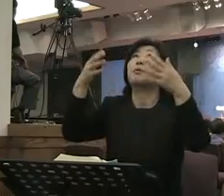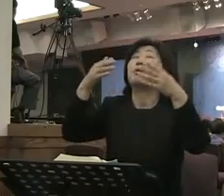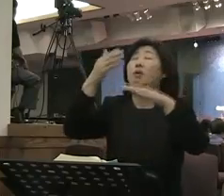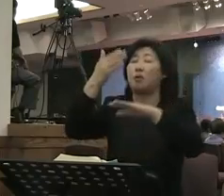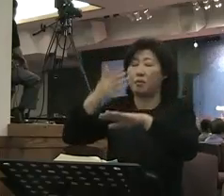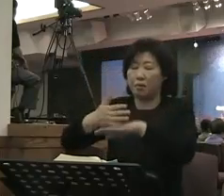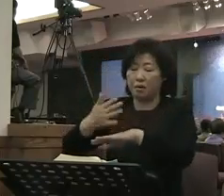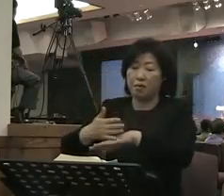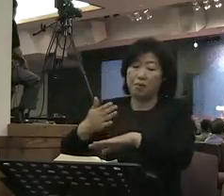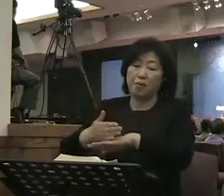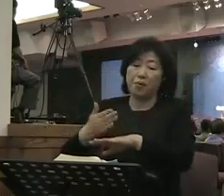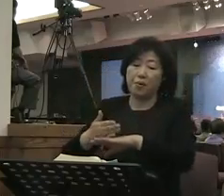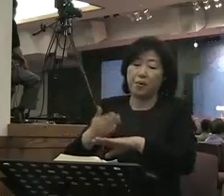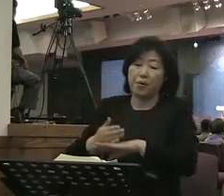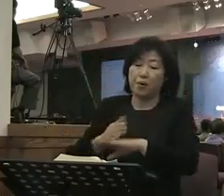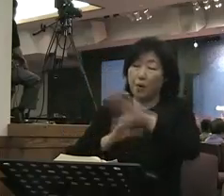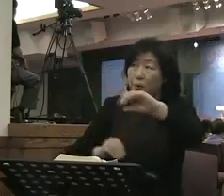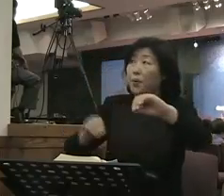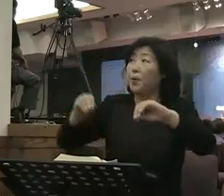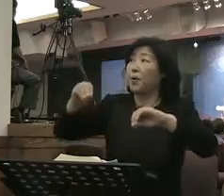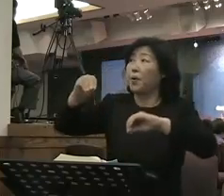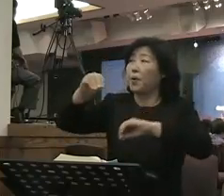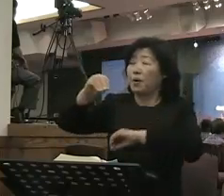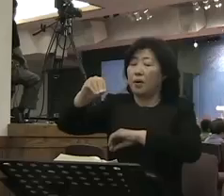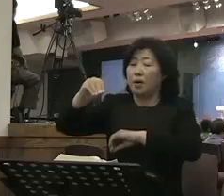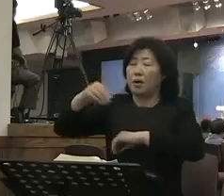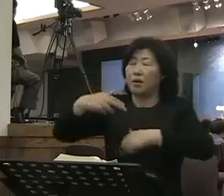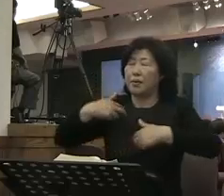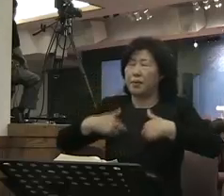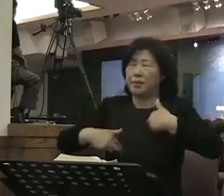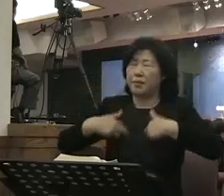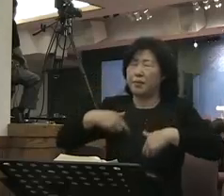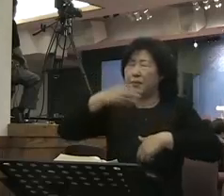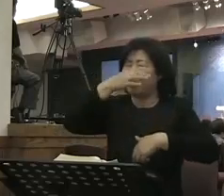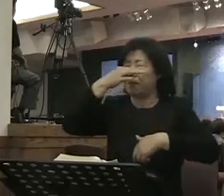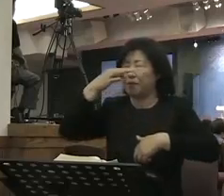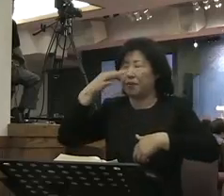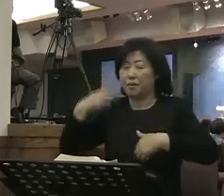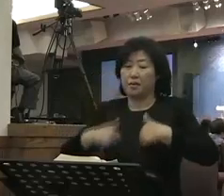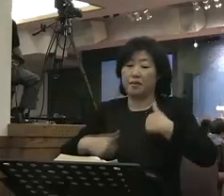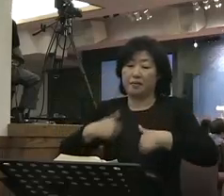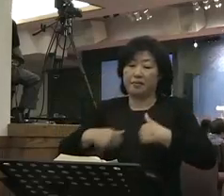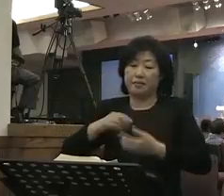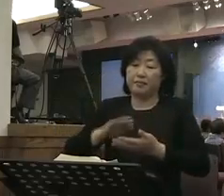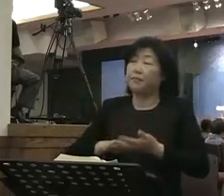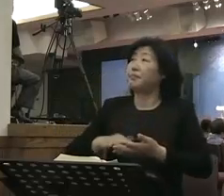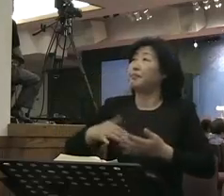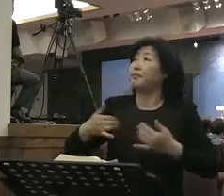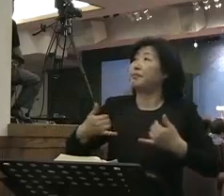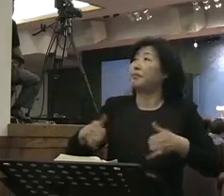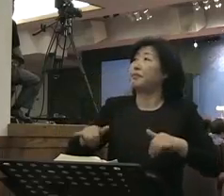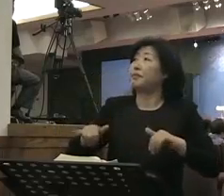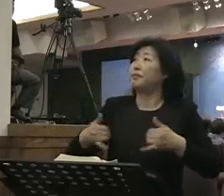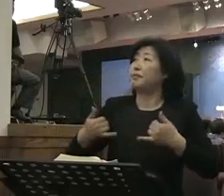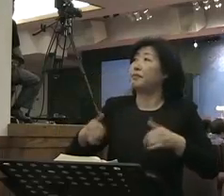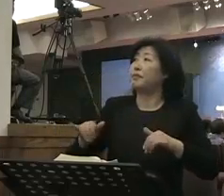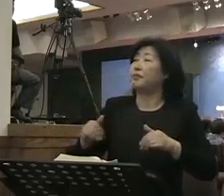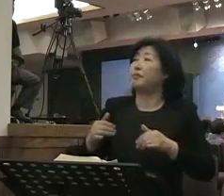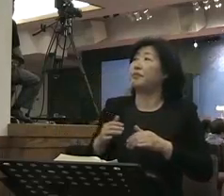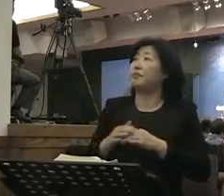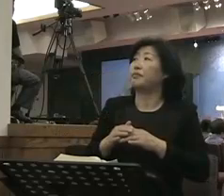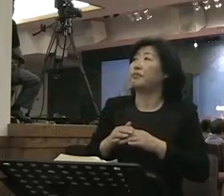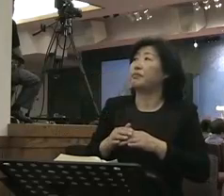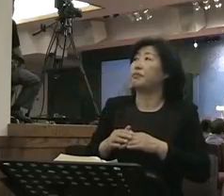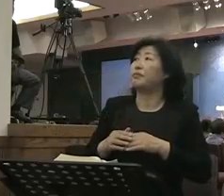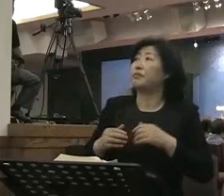감사하며 역전의 희열을 즐기면서 춤추고 있는 장면이 마지막 장면입니다. 그